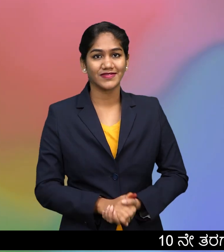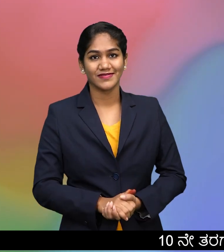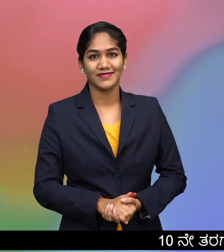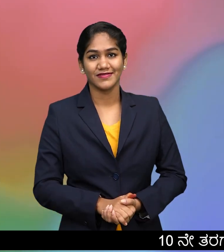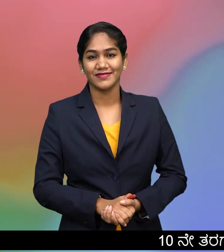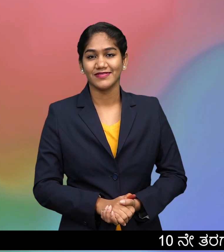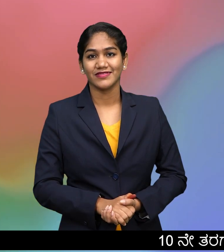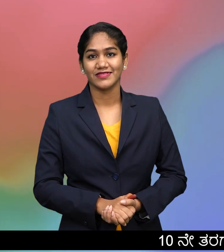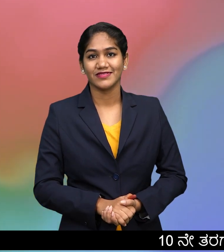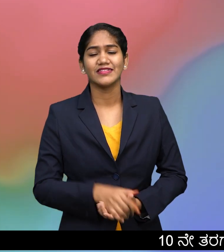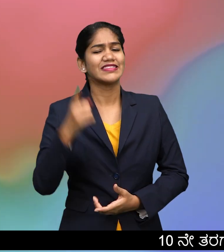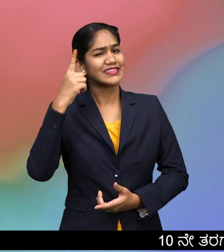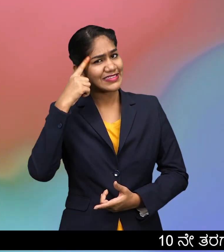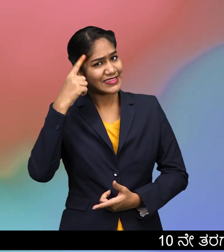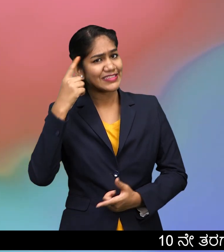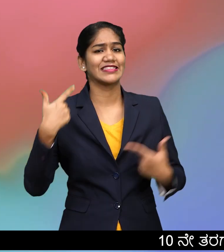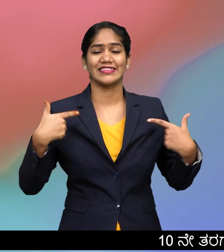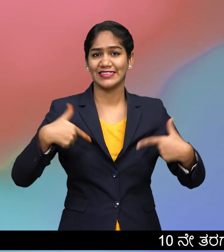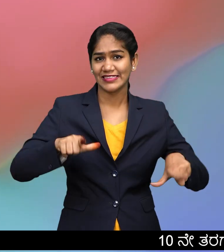10ನೇ ತರಗತಿಯ ಜೀವಶಾಸ್ತ್ರದ